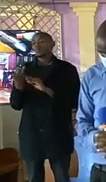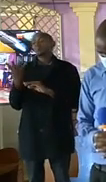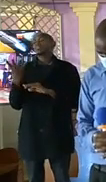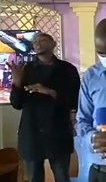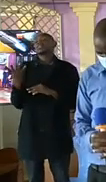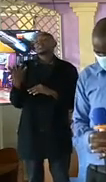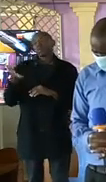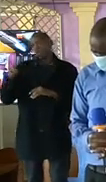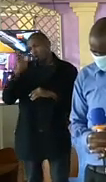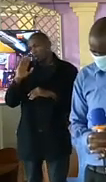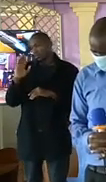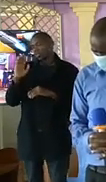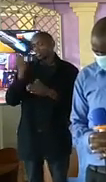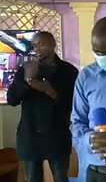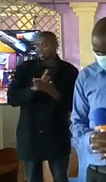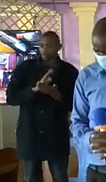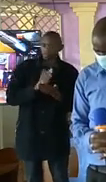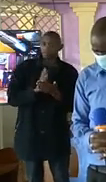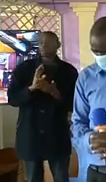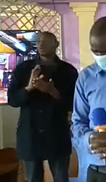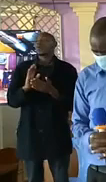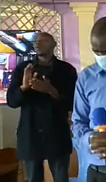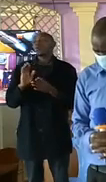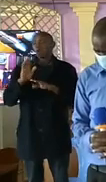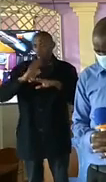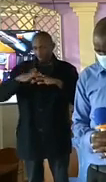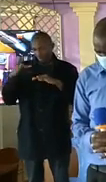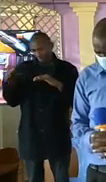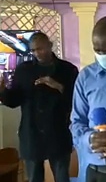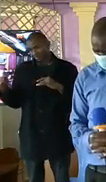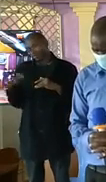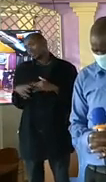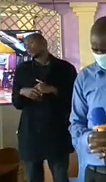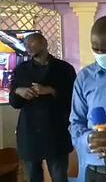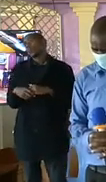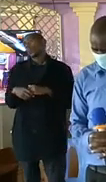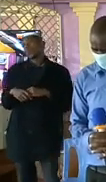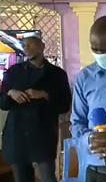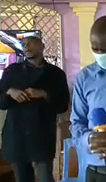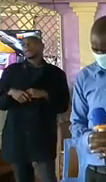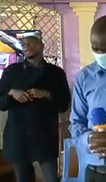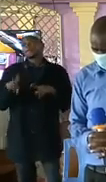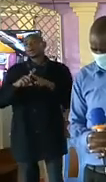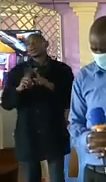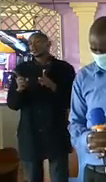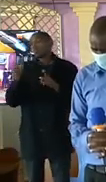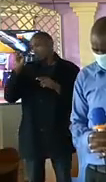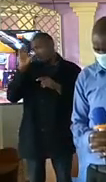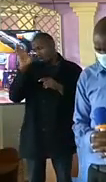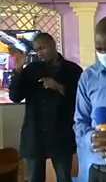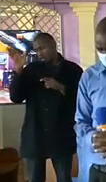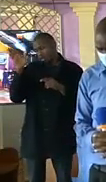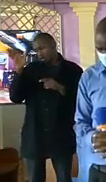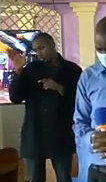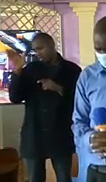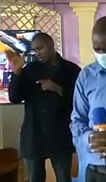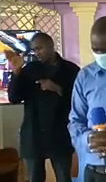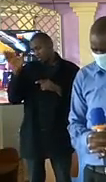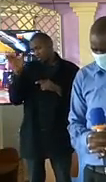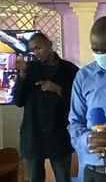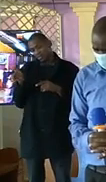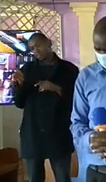Angĩ Mwathani mararũmĩrĩra Mwathani service ya mũthenya wa ũmũthĩ Ngai. No mwathani tukite na mworoto mwe mwathani usine